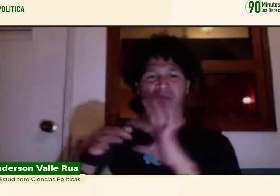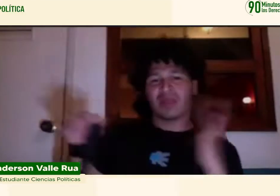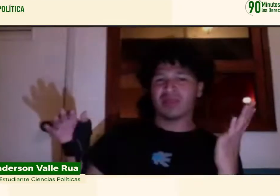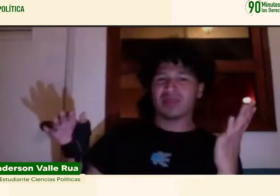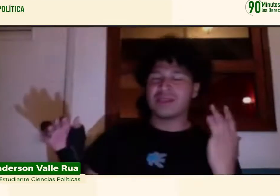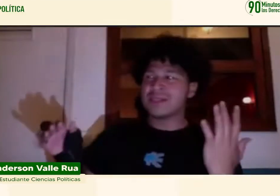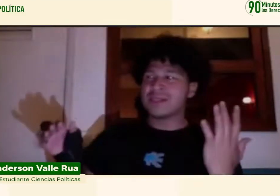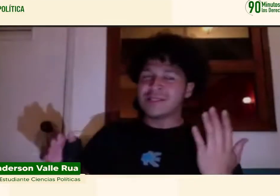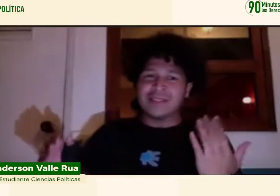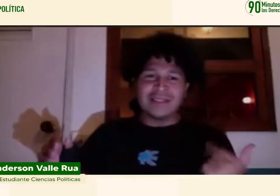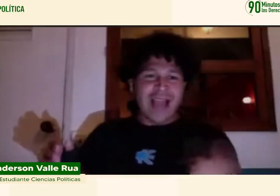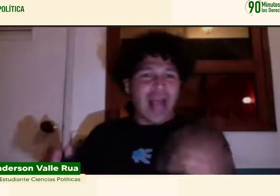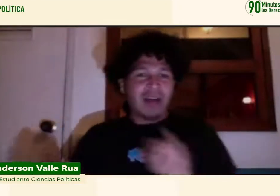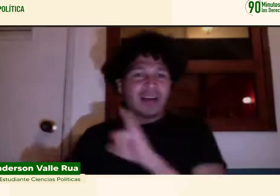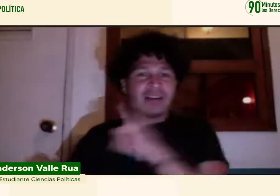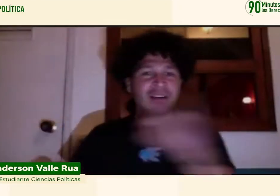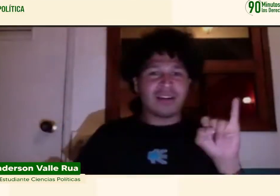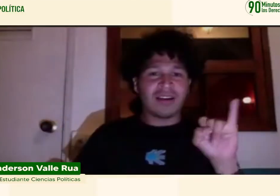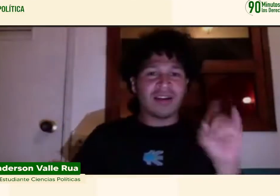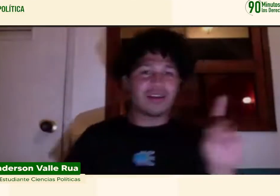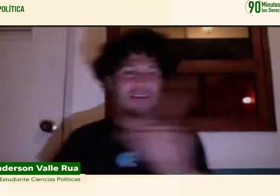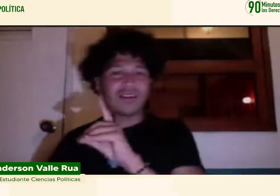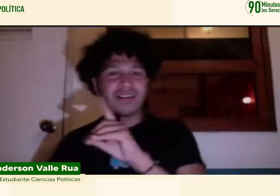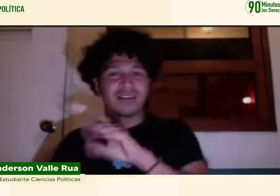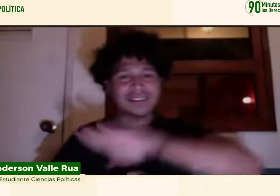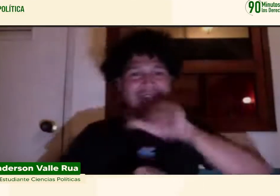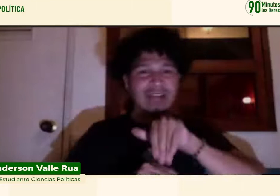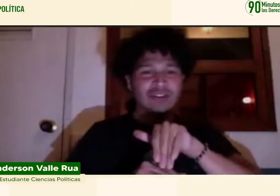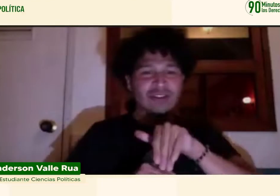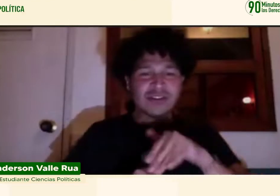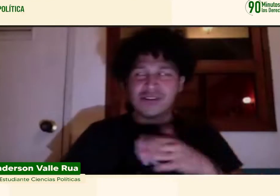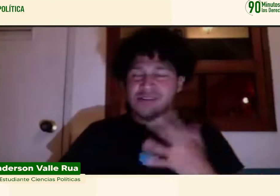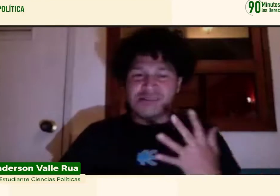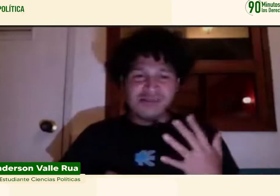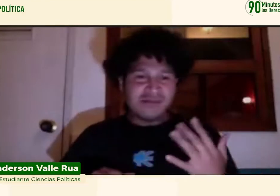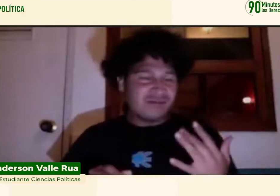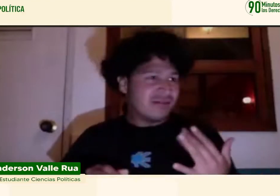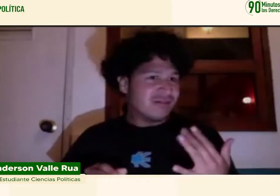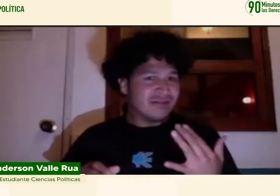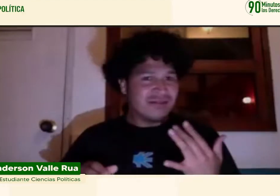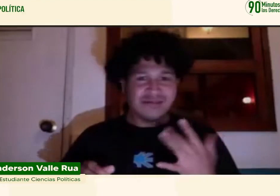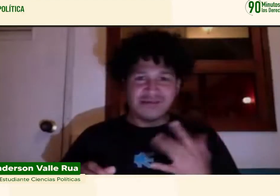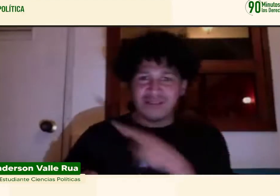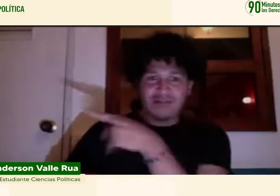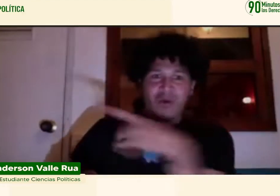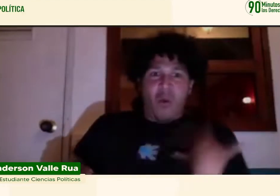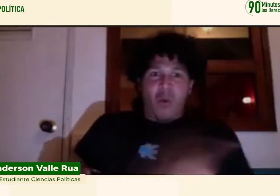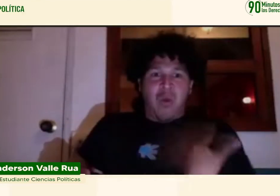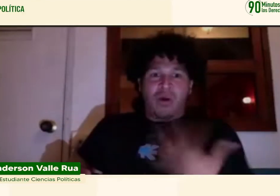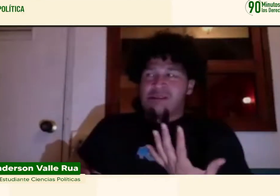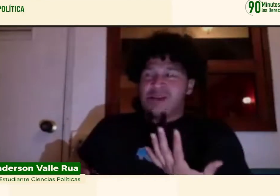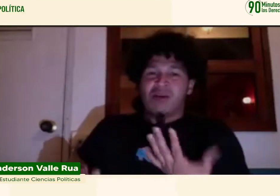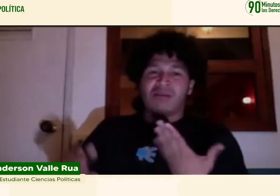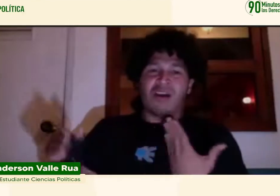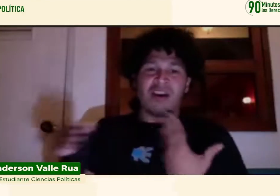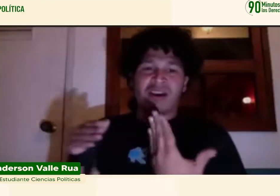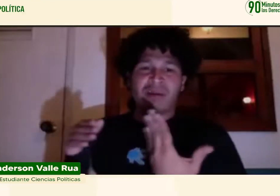trae el hecho de que genere una decisión a favor o en contra de un partido siendo de la derecha a la izquierda un centro en la